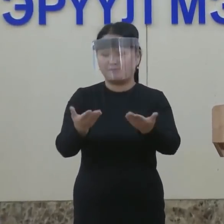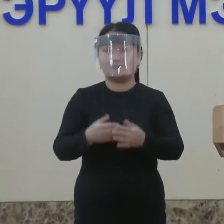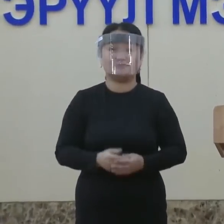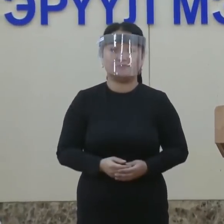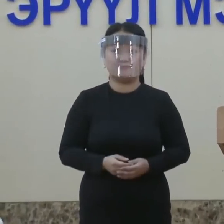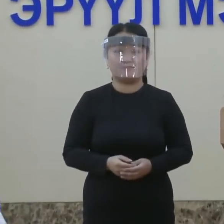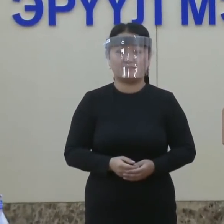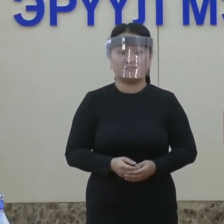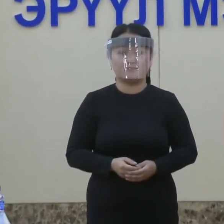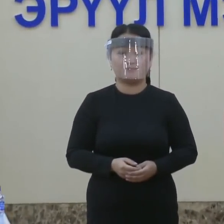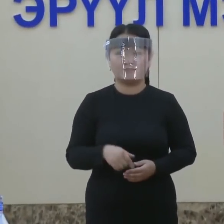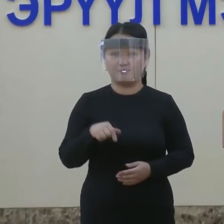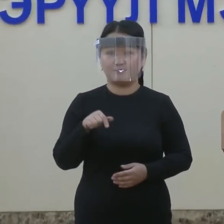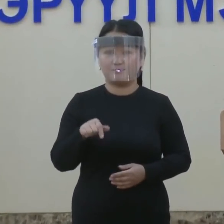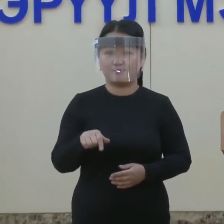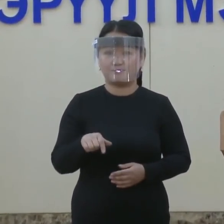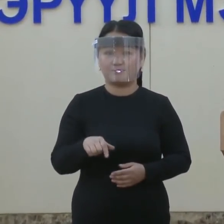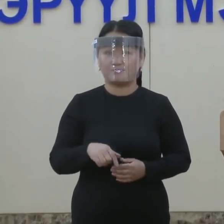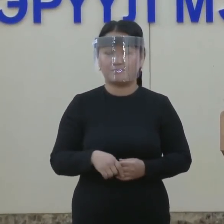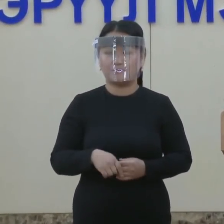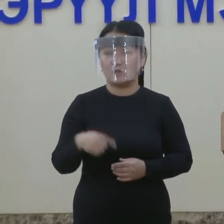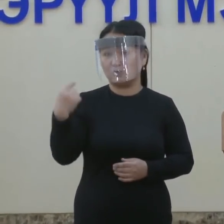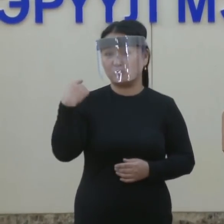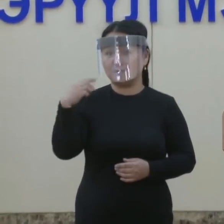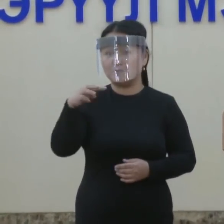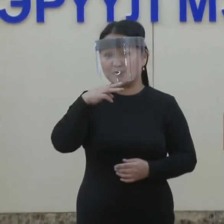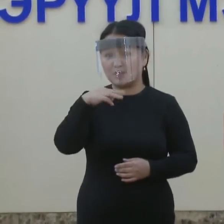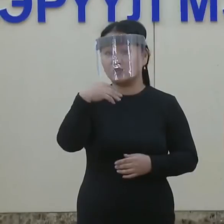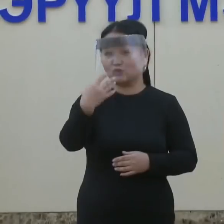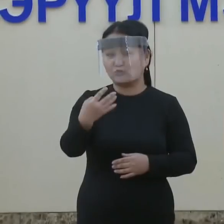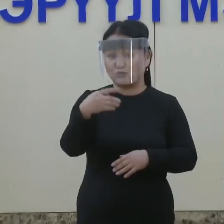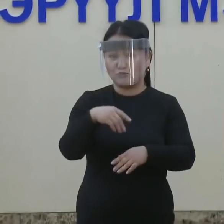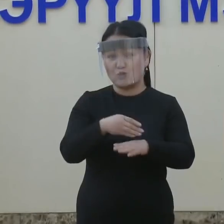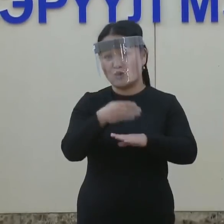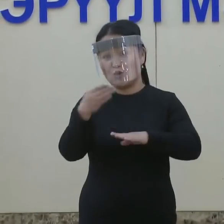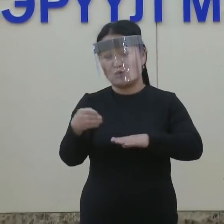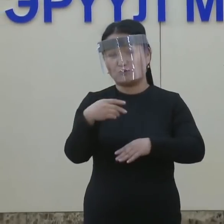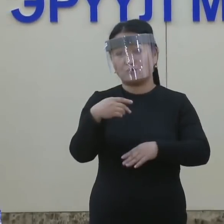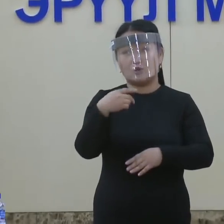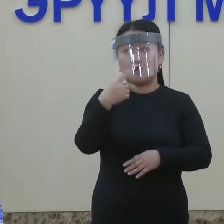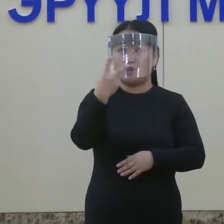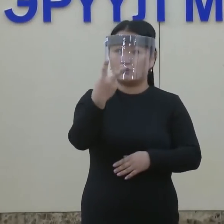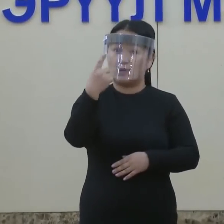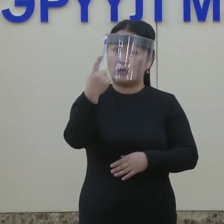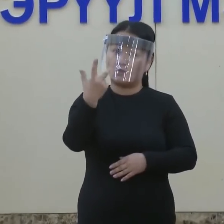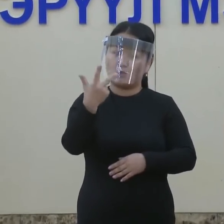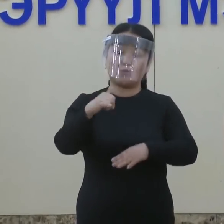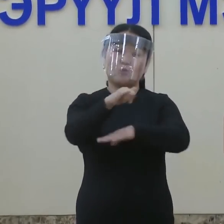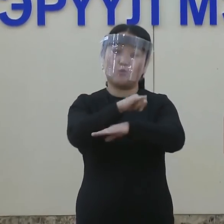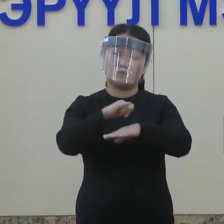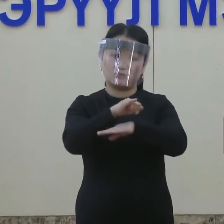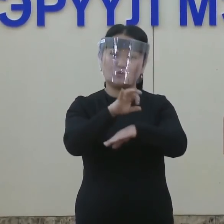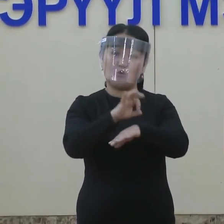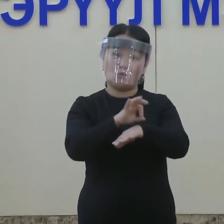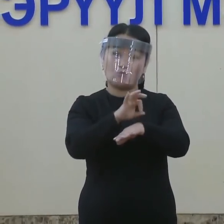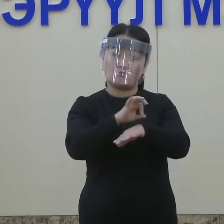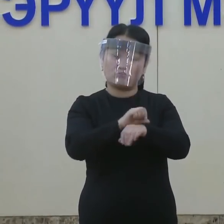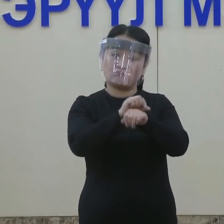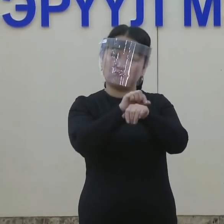байна. За энэ өчигдөр та бүхэнд мэдээлэлээс өгснөөс хойш дэлхийн 213 орон нутаг